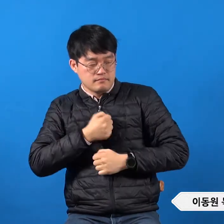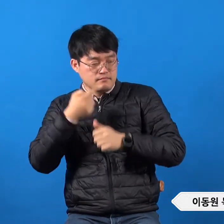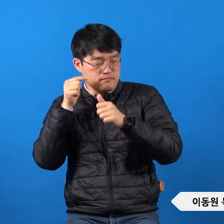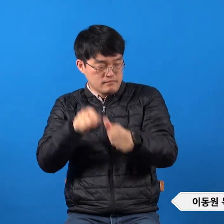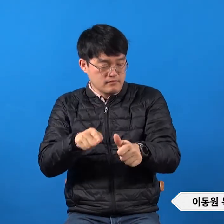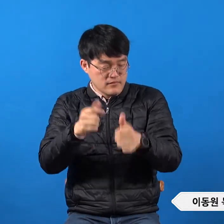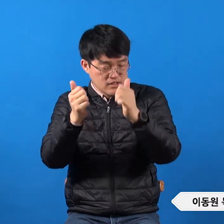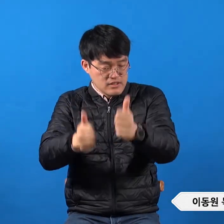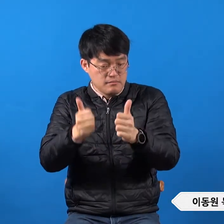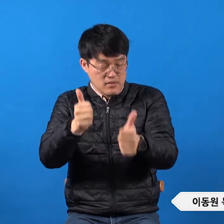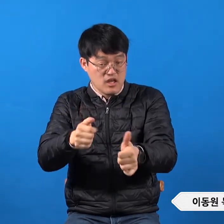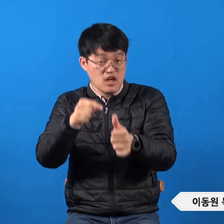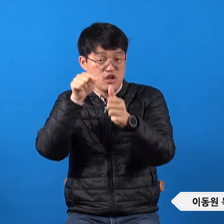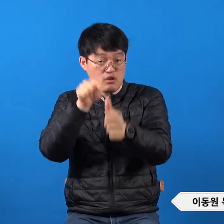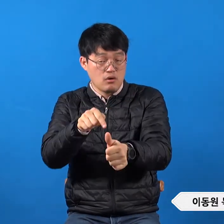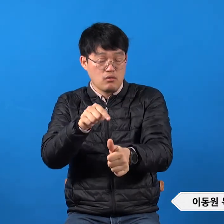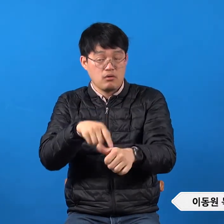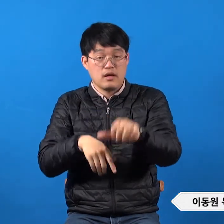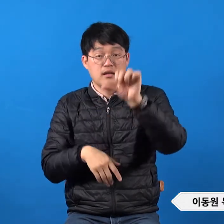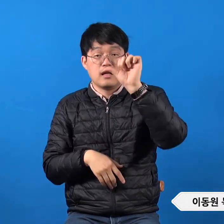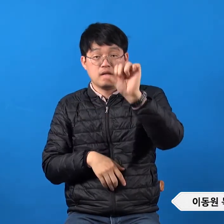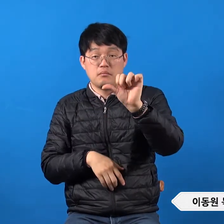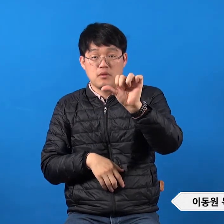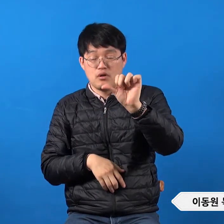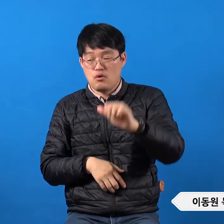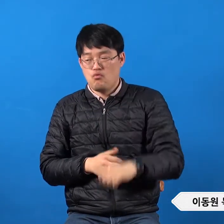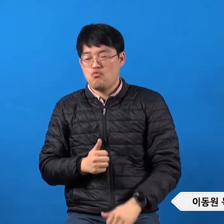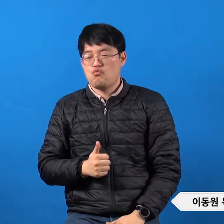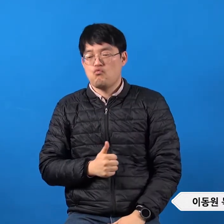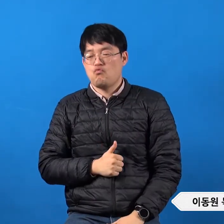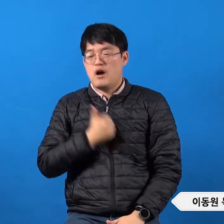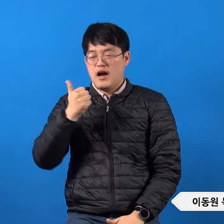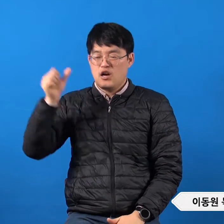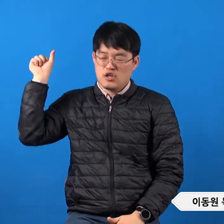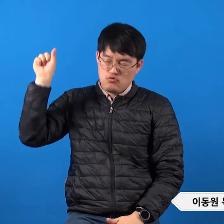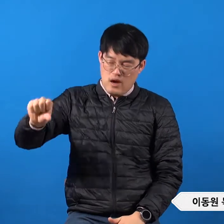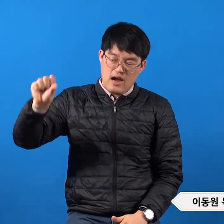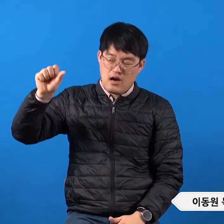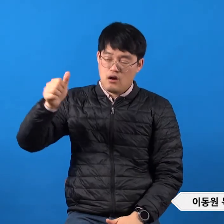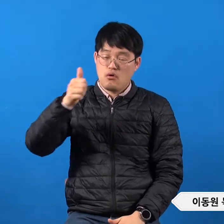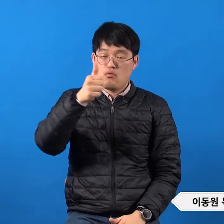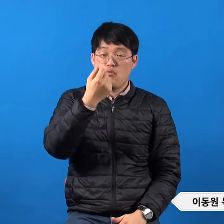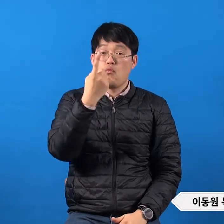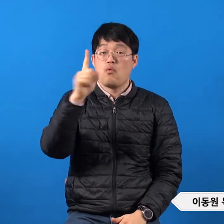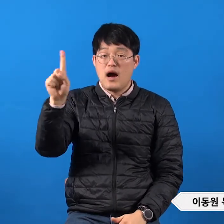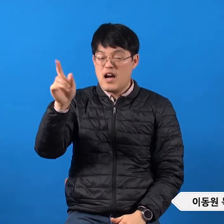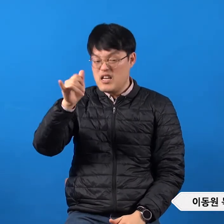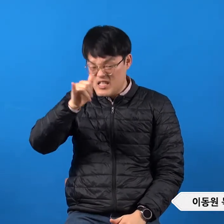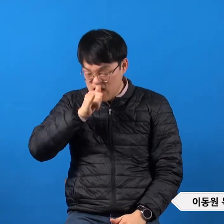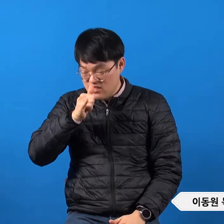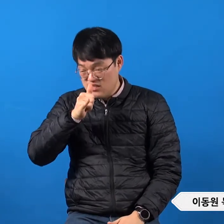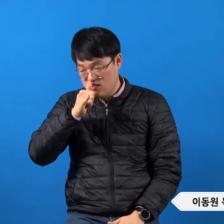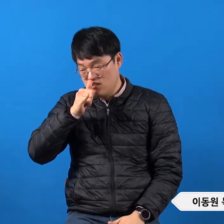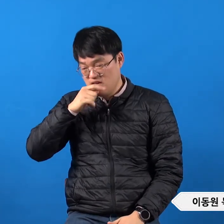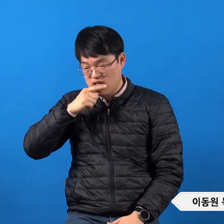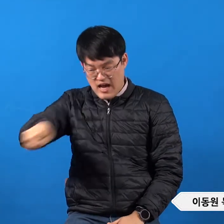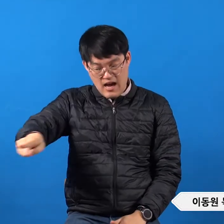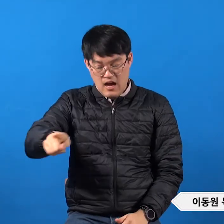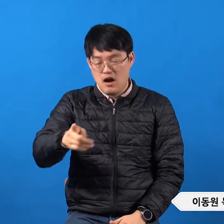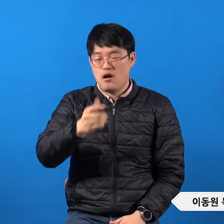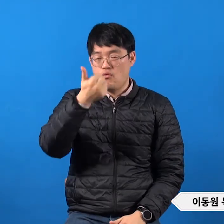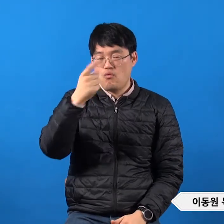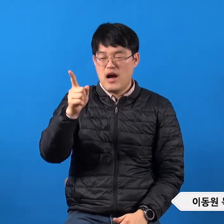경고하는 심판의 경고로 5번 화 있을진저 이런 단어가 나와요. 5번 나옵니다.